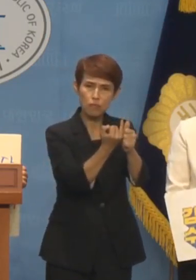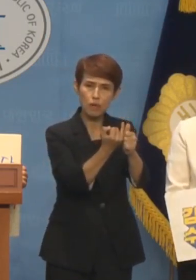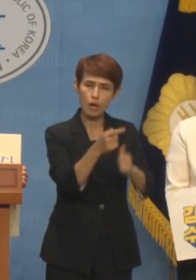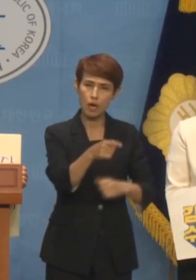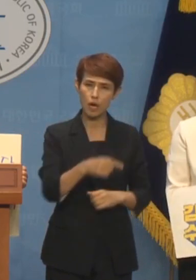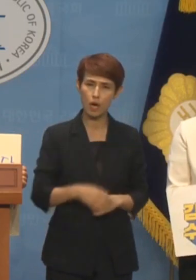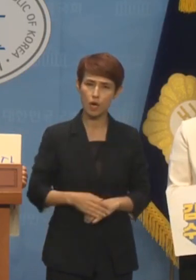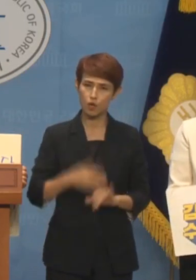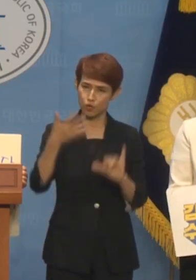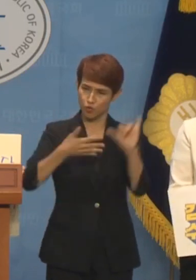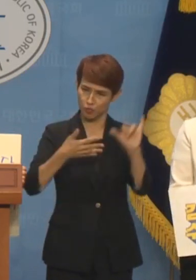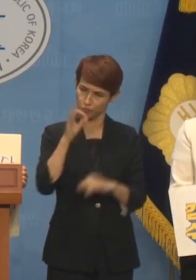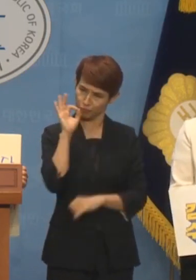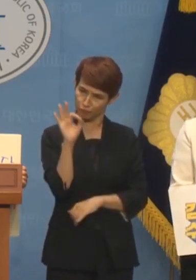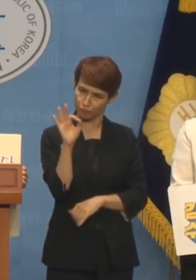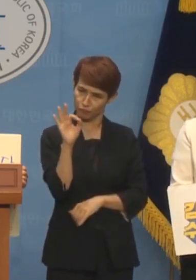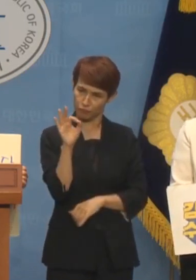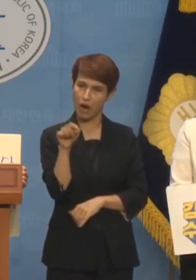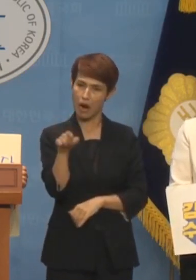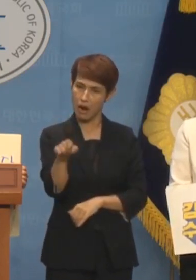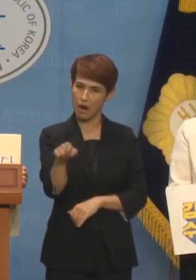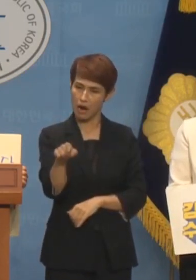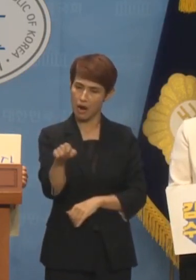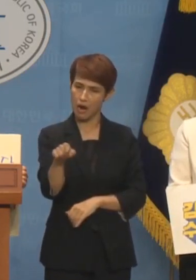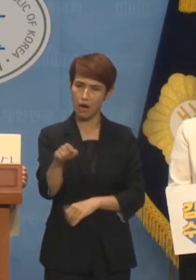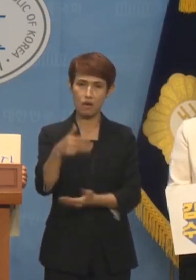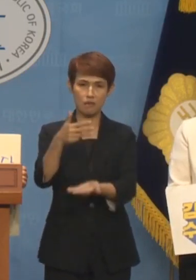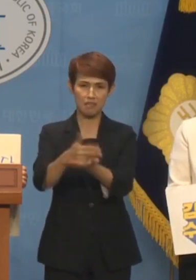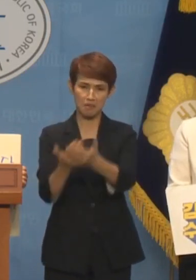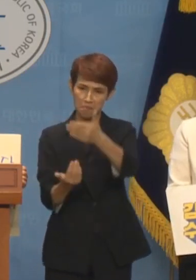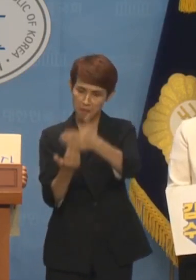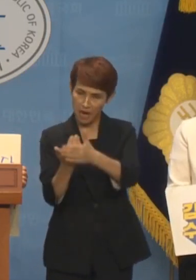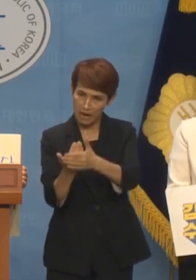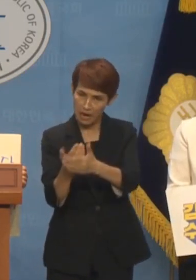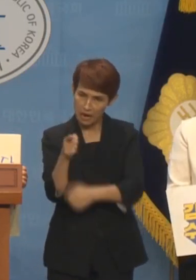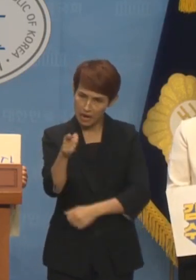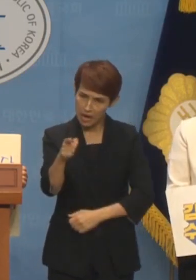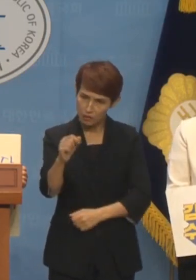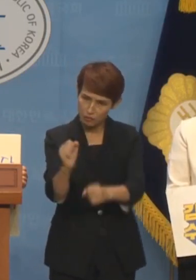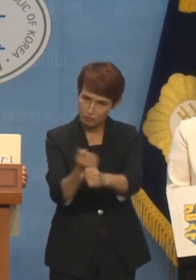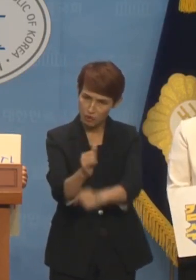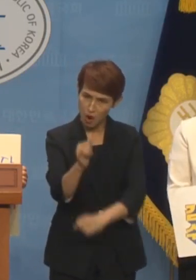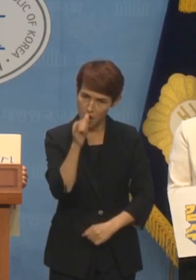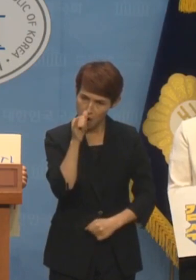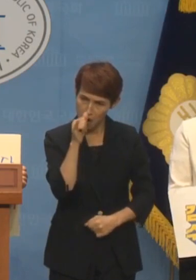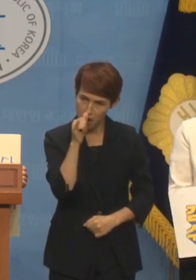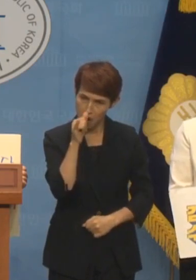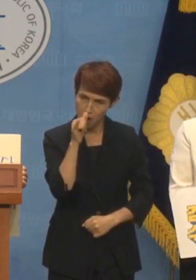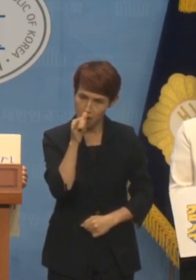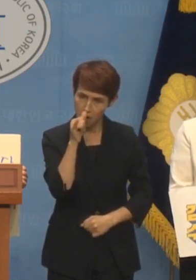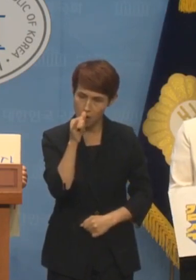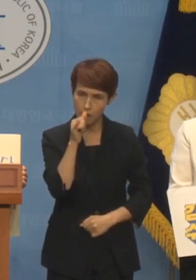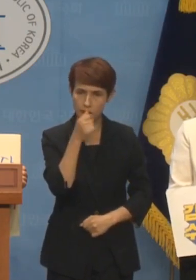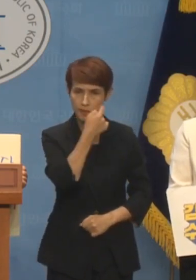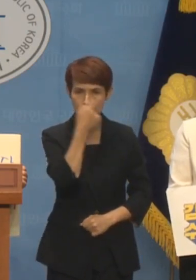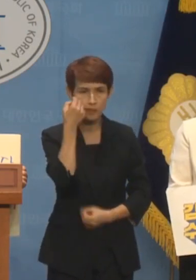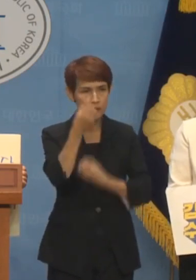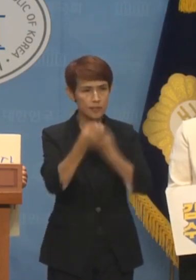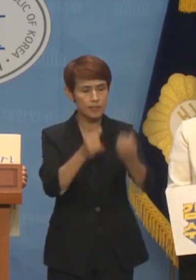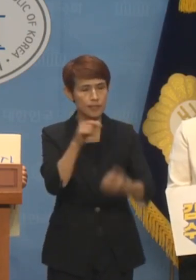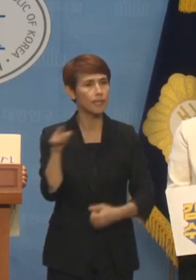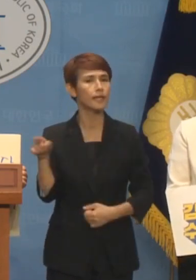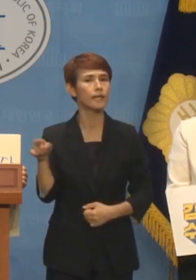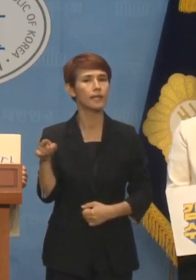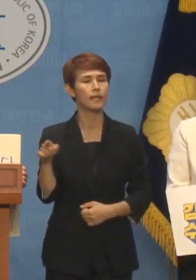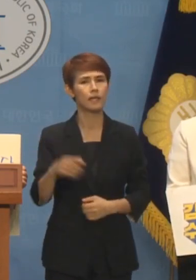유튜브만 보면서 이태원 참사에 대해서 황당한 음모론에 심취했다라는 강력한 증언들이 지금 나오고 있습니다.